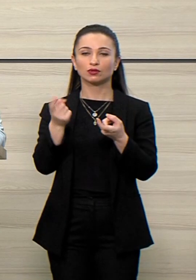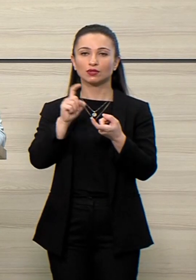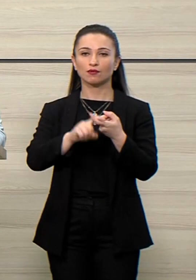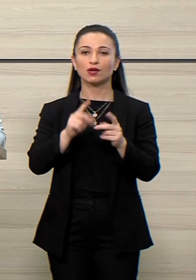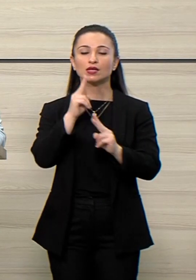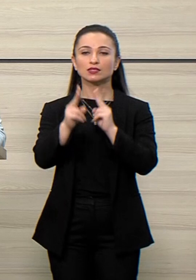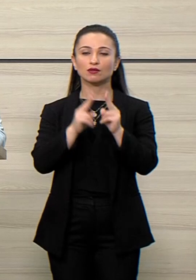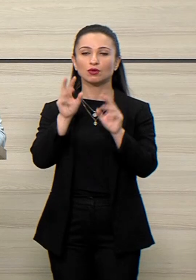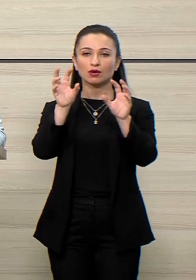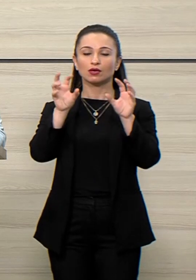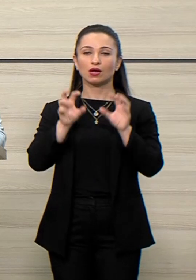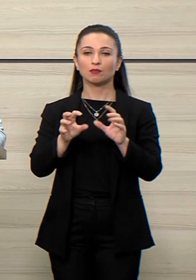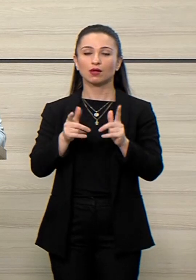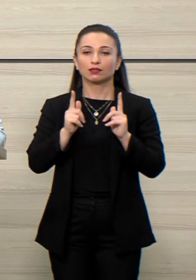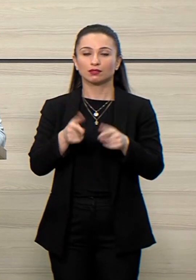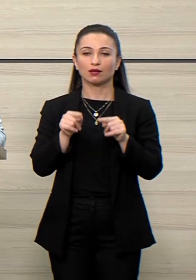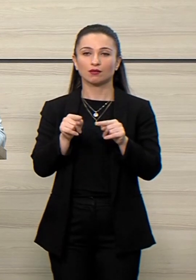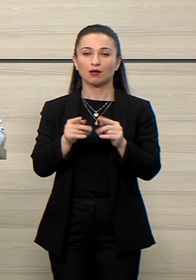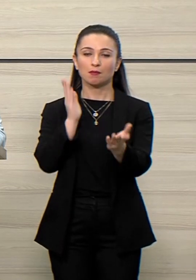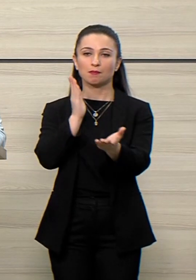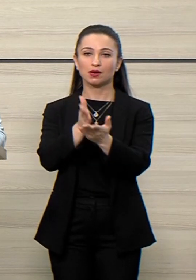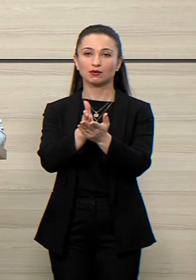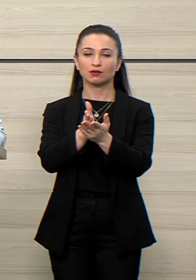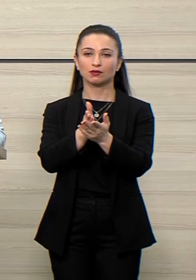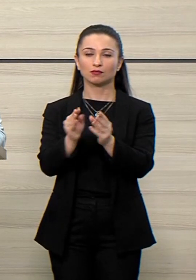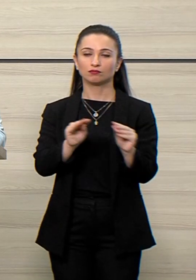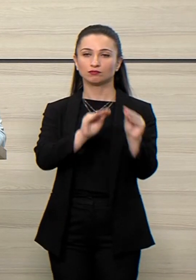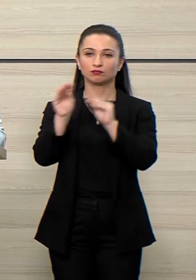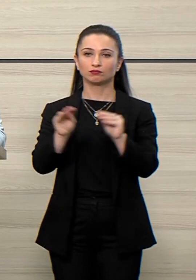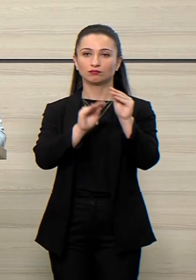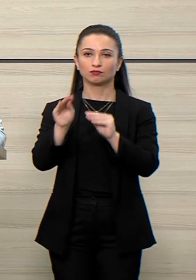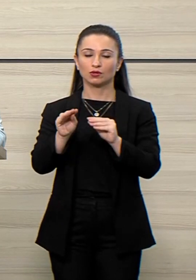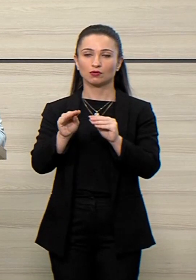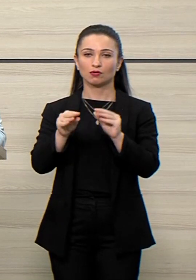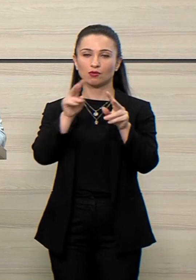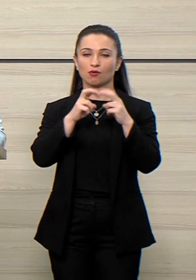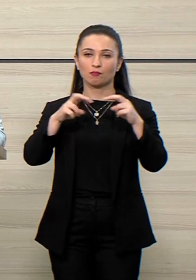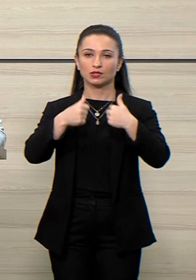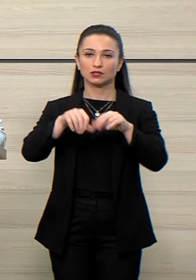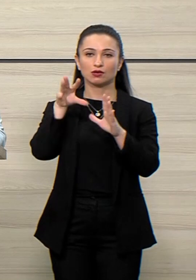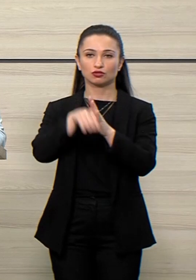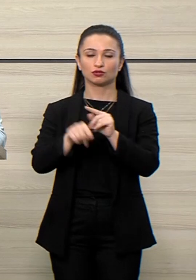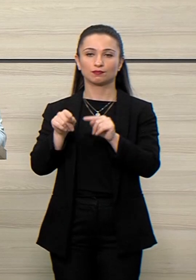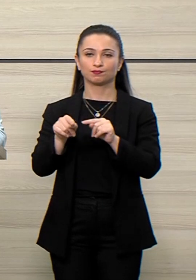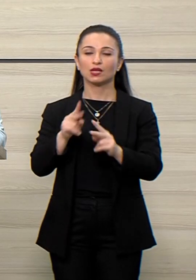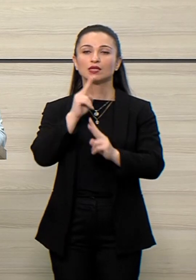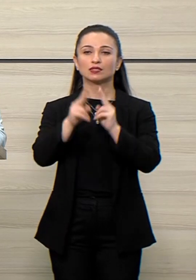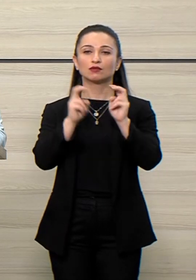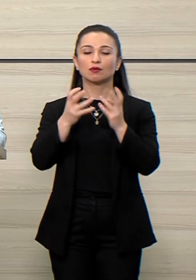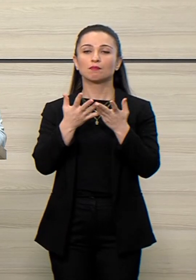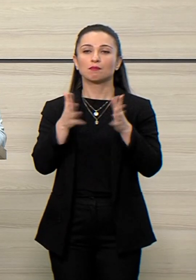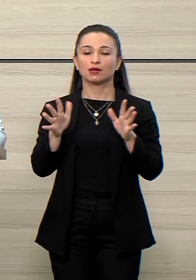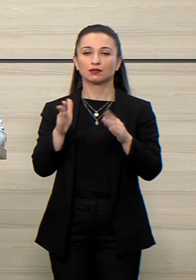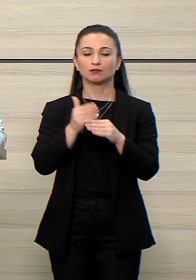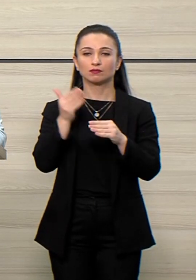დაკავშირებული საჩივრები კანონმდებლობის თანახმად პირდაპირ შევიდა და დაიწერა საოლქო საარჩევნო კომისიებში. საჩივრების